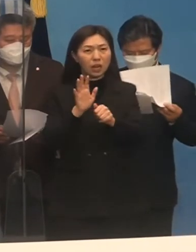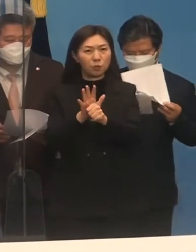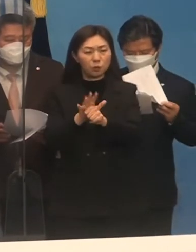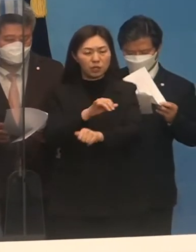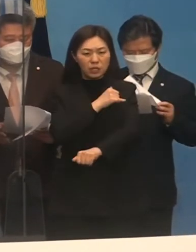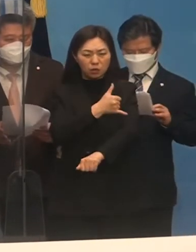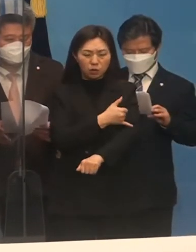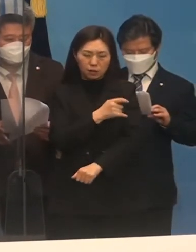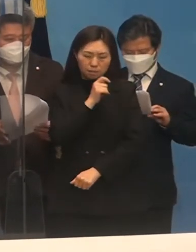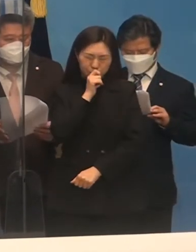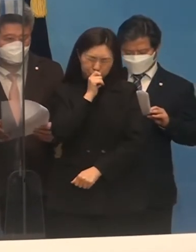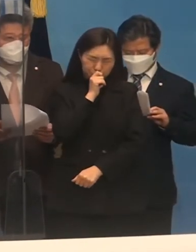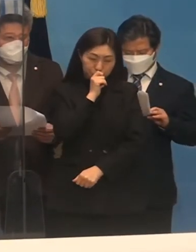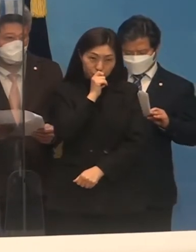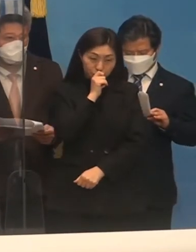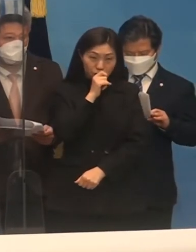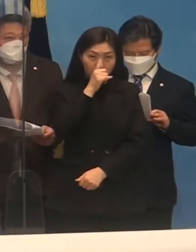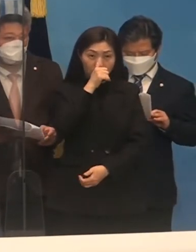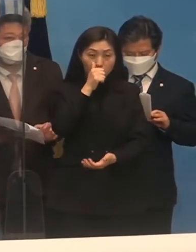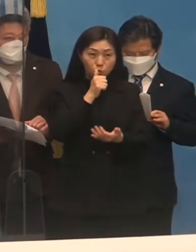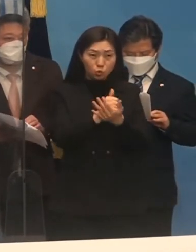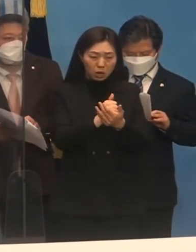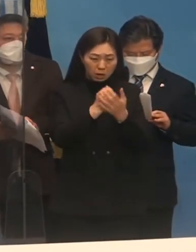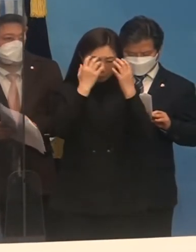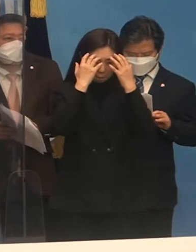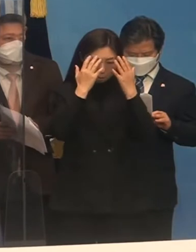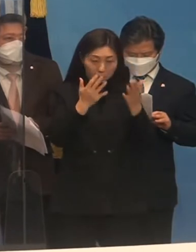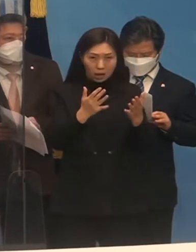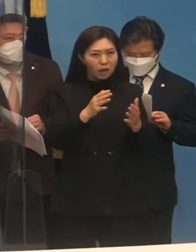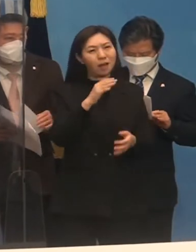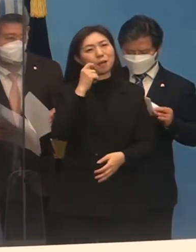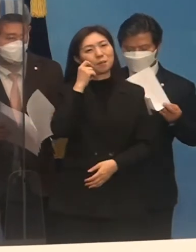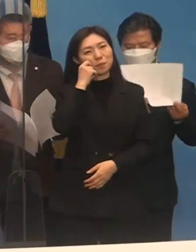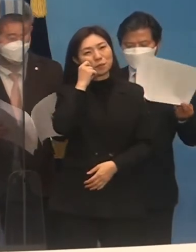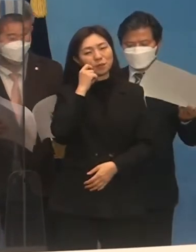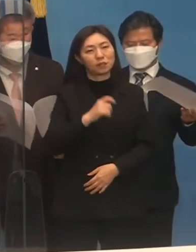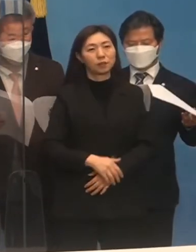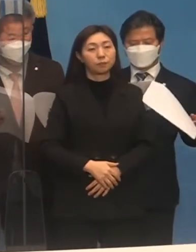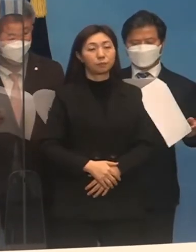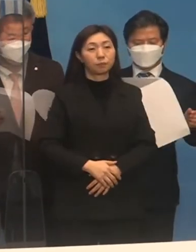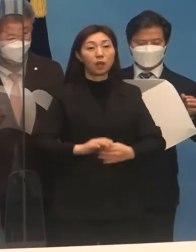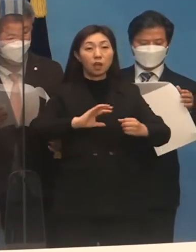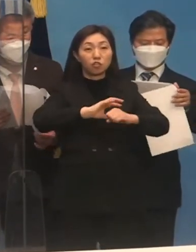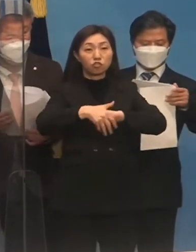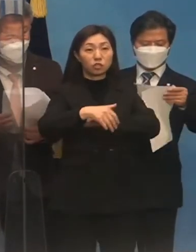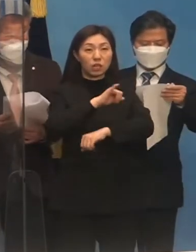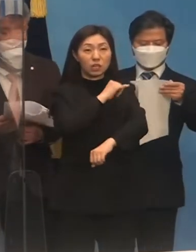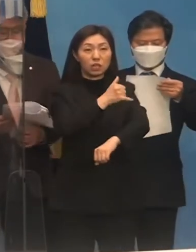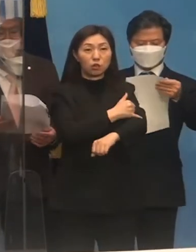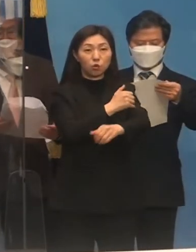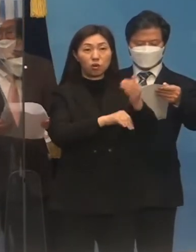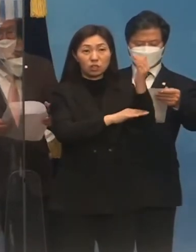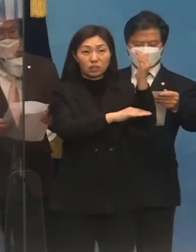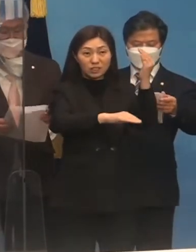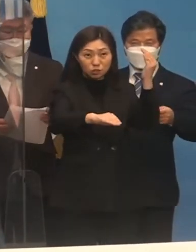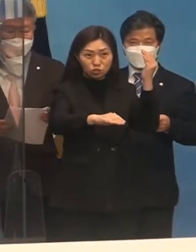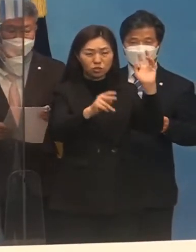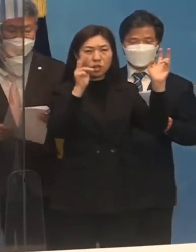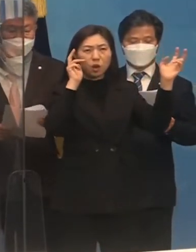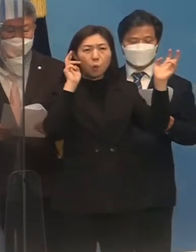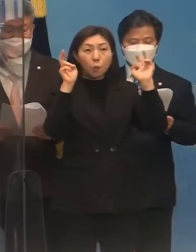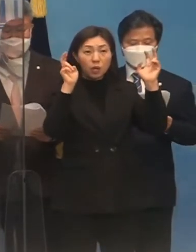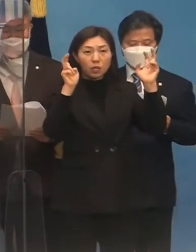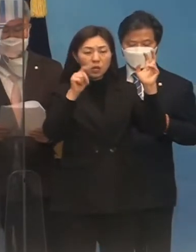침묵으로 면죄부를 부여했던 시기는 지났습니다. 국제 인권 기준은 기업에게